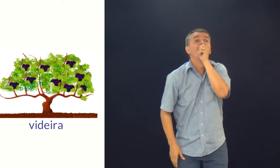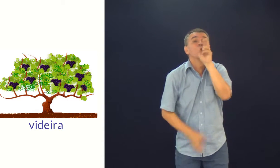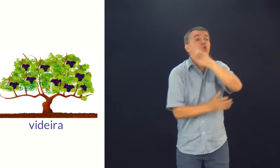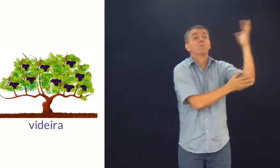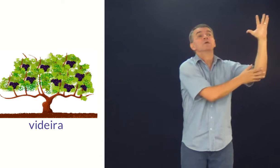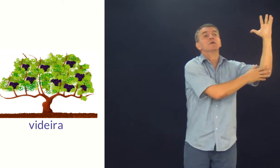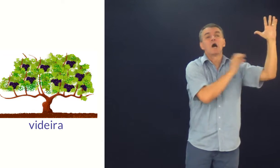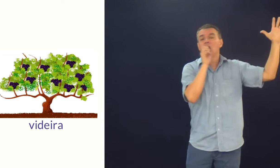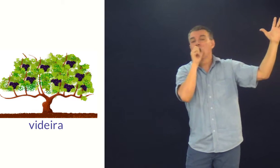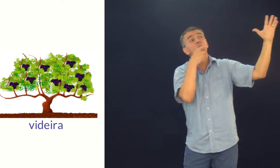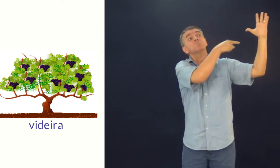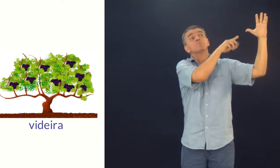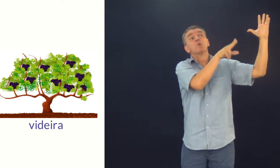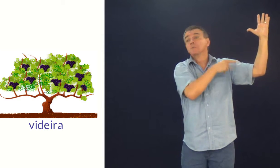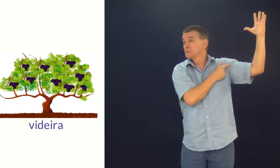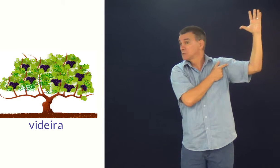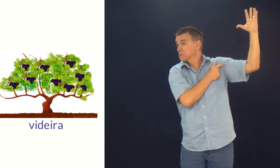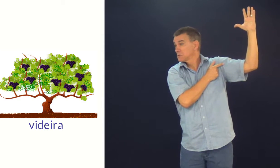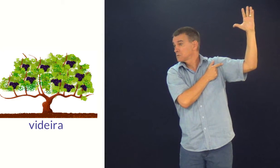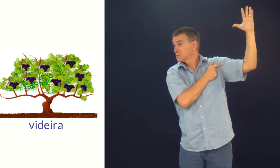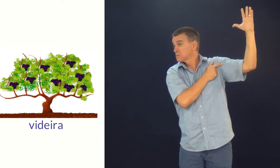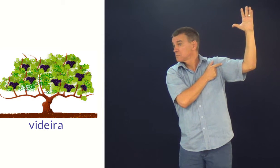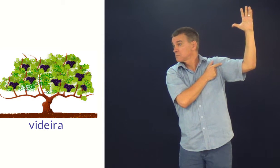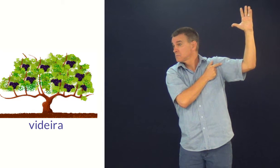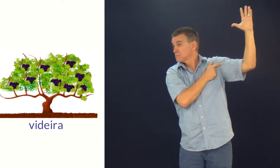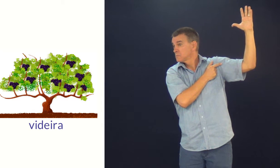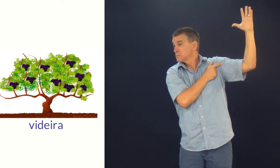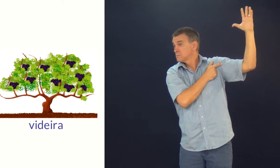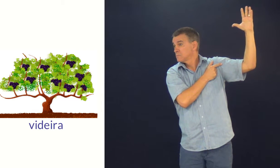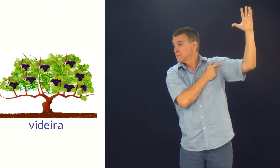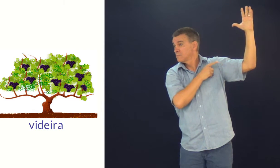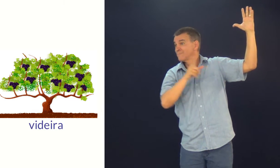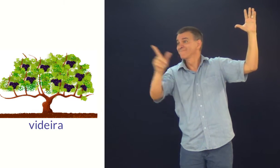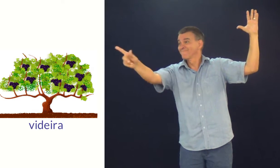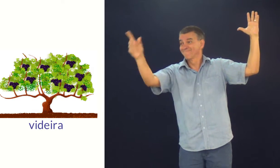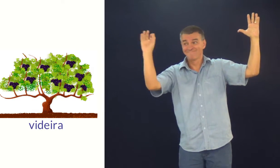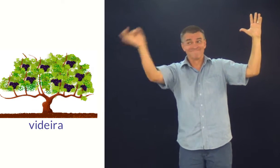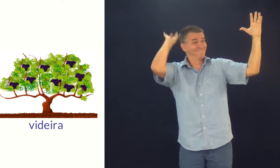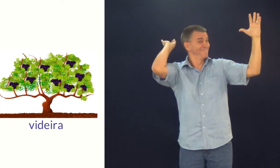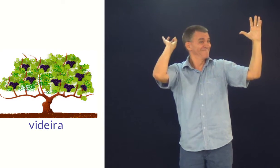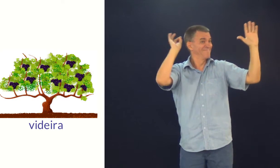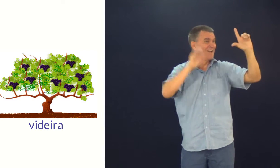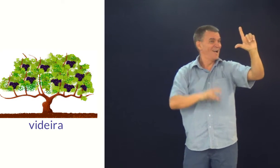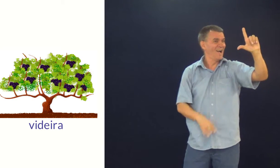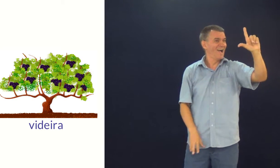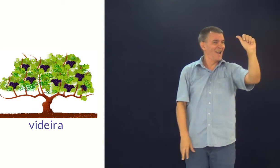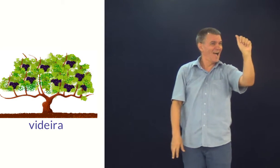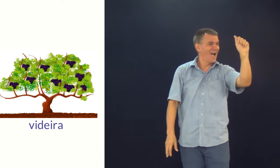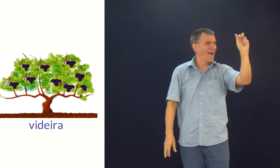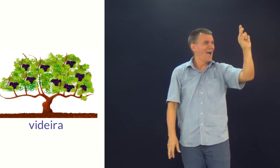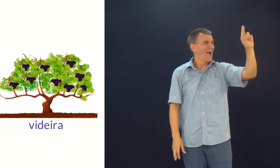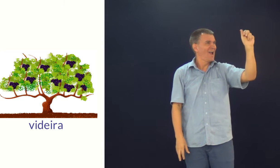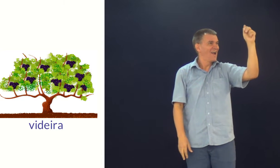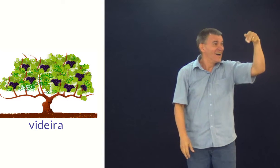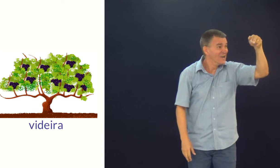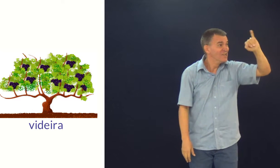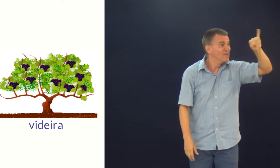fruta diferente mas de laranja como é o nome da árvore que dá laranja e isso